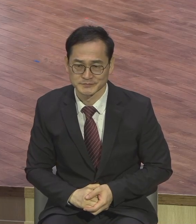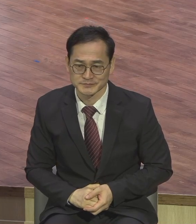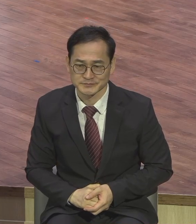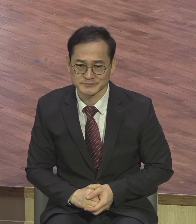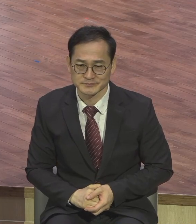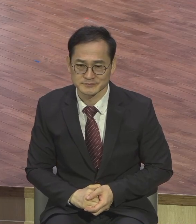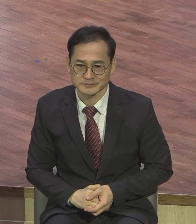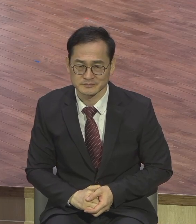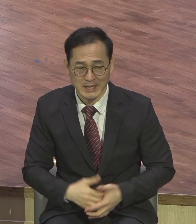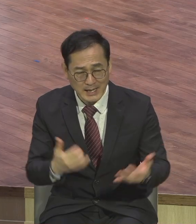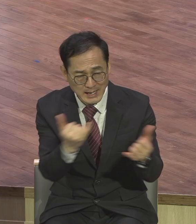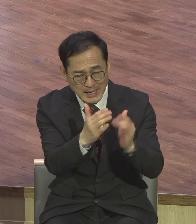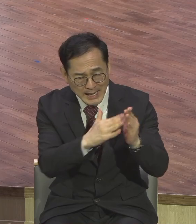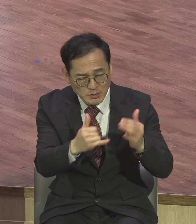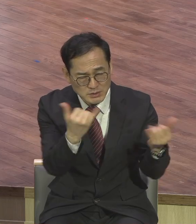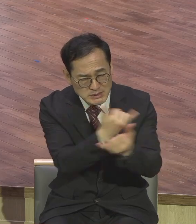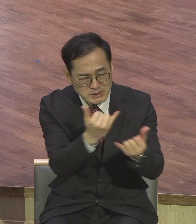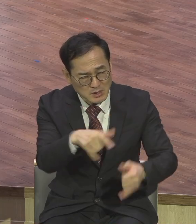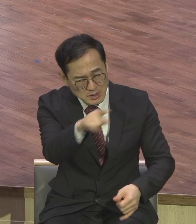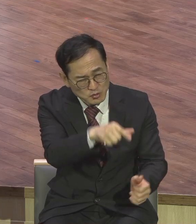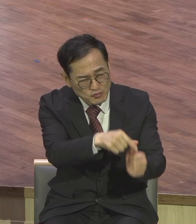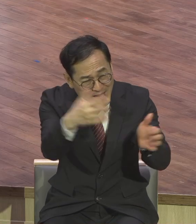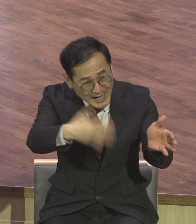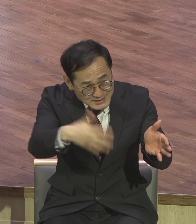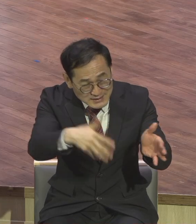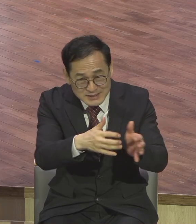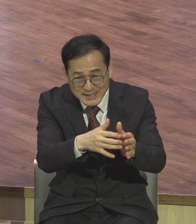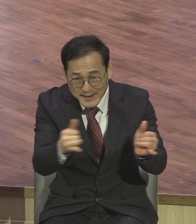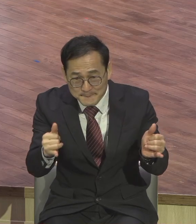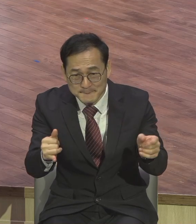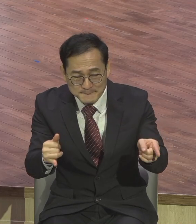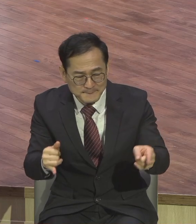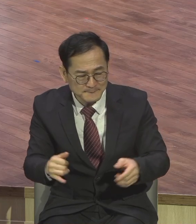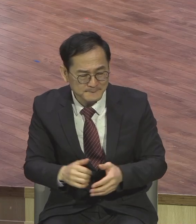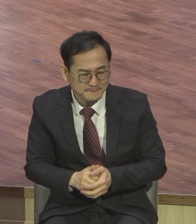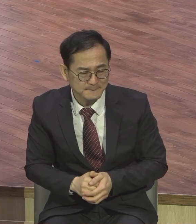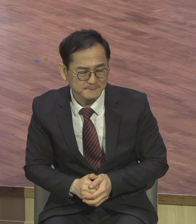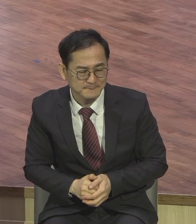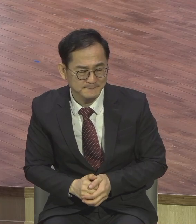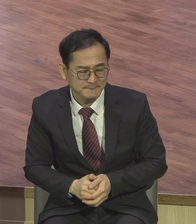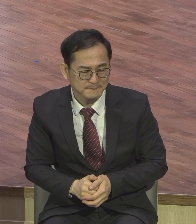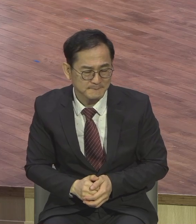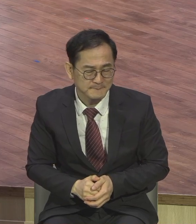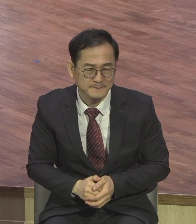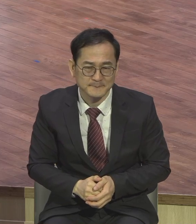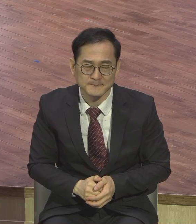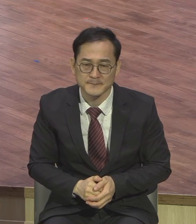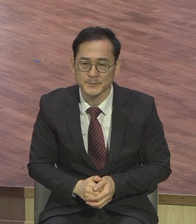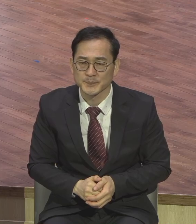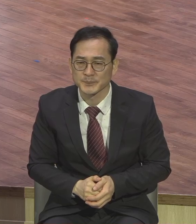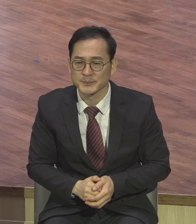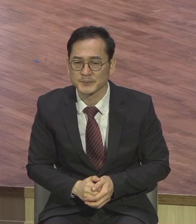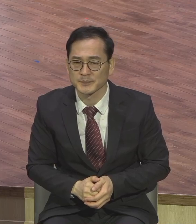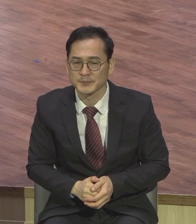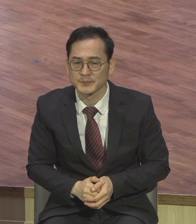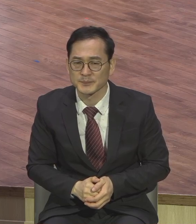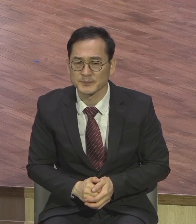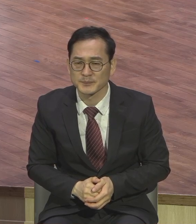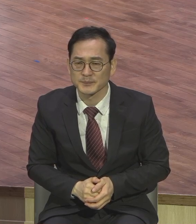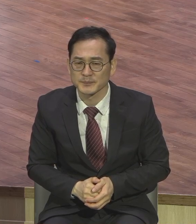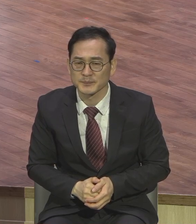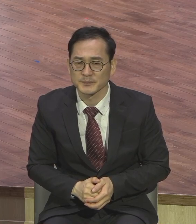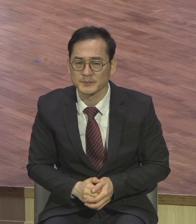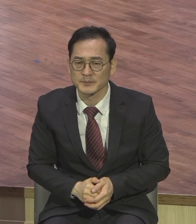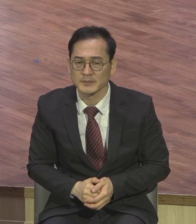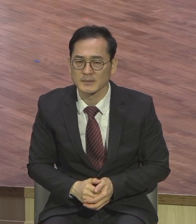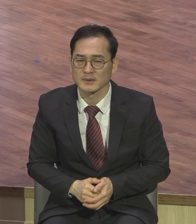가족, 일가, 친척, 형제들 구원 못 받은 사람들로 생을 걸고 여러분이 정말 뼈를 깎는 하나님 앞에